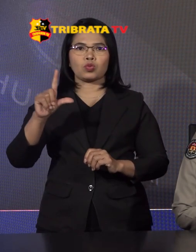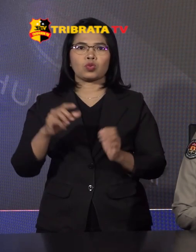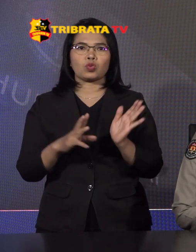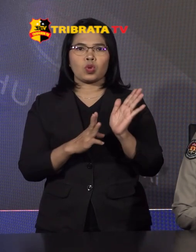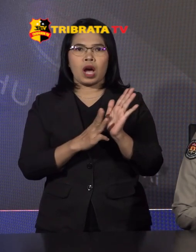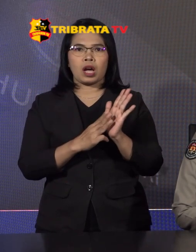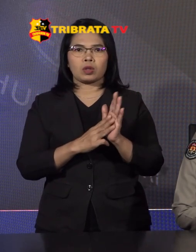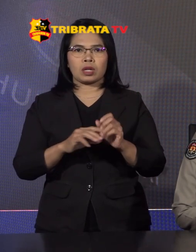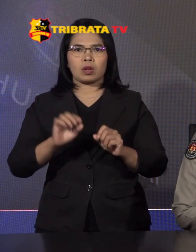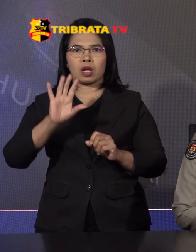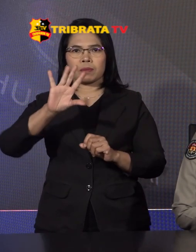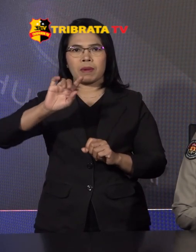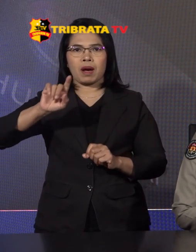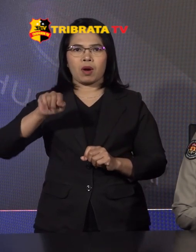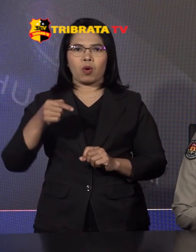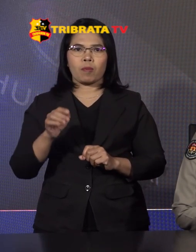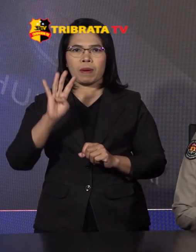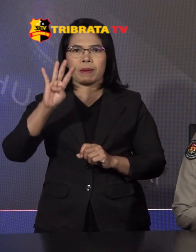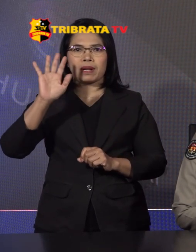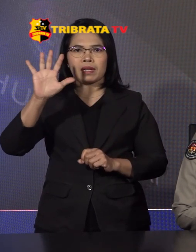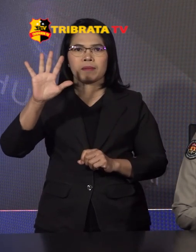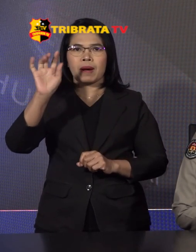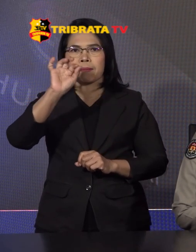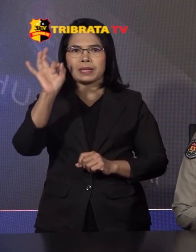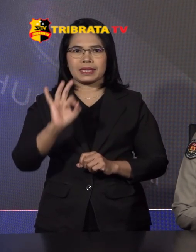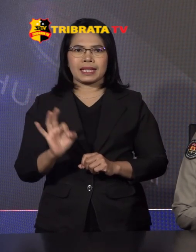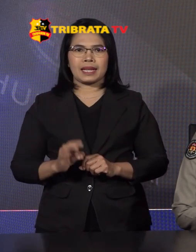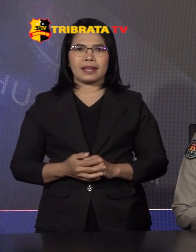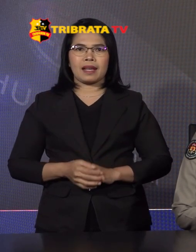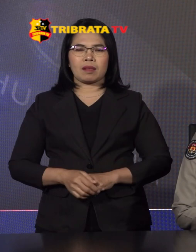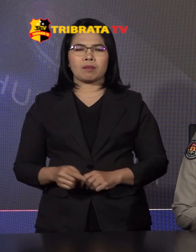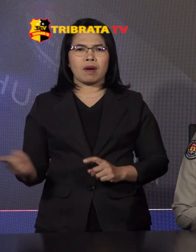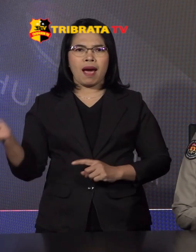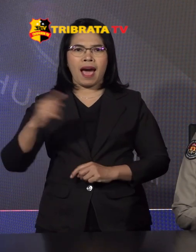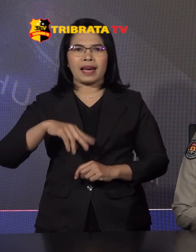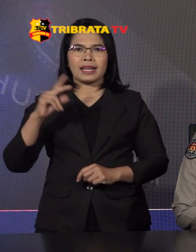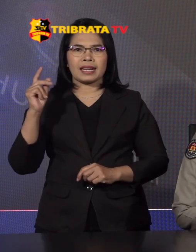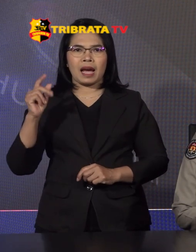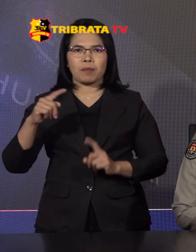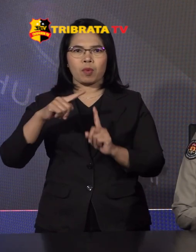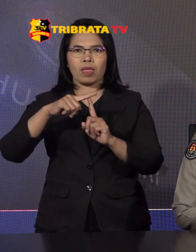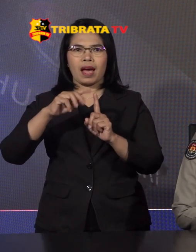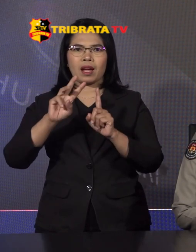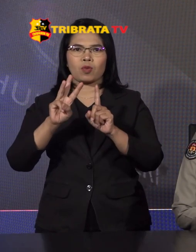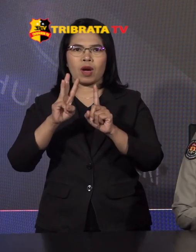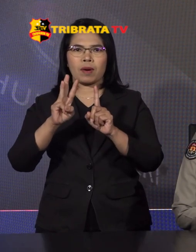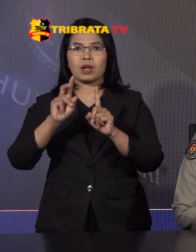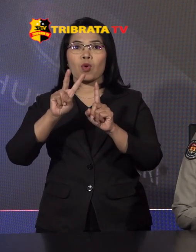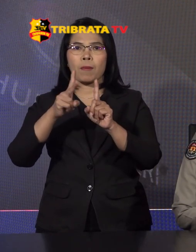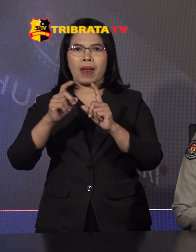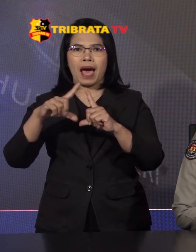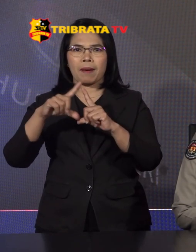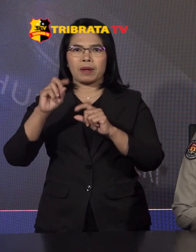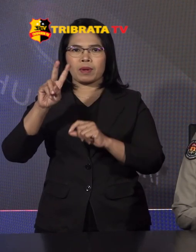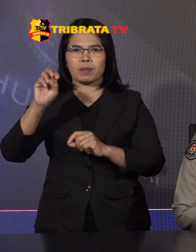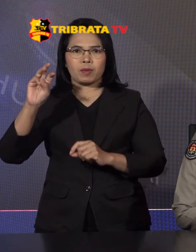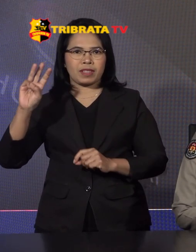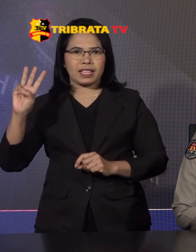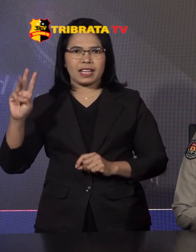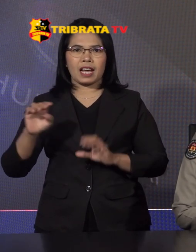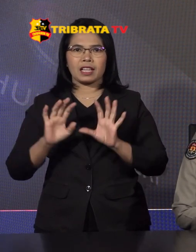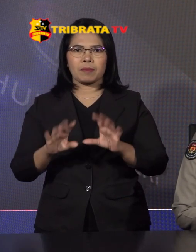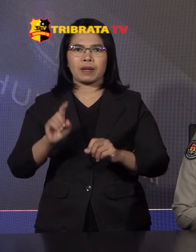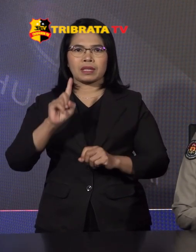atau 5,45% yaitu pada hari Rabu 12 April 2023